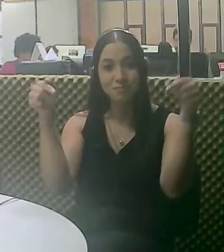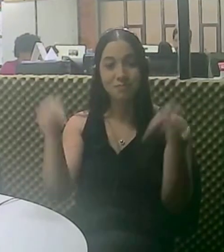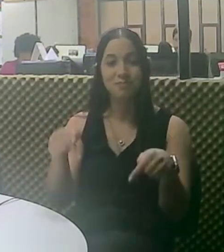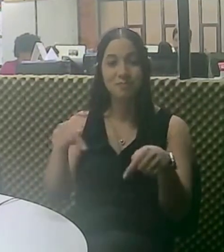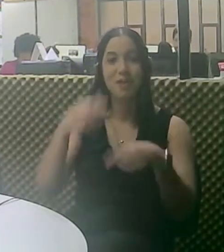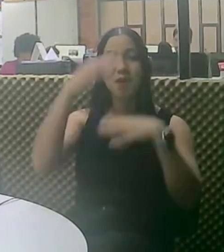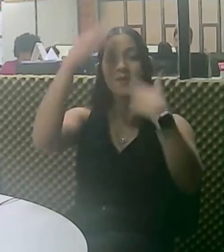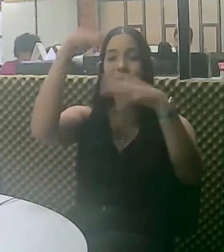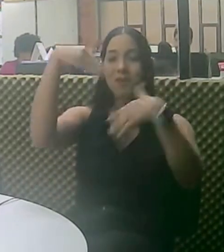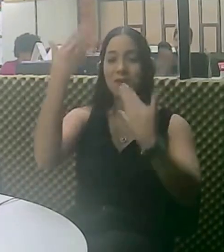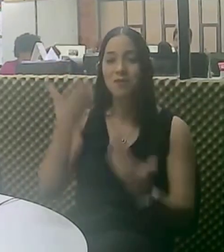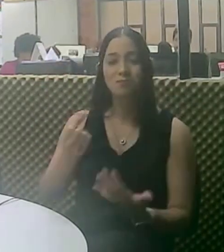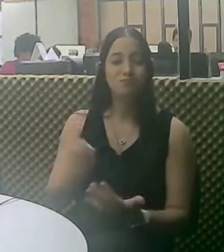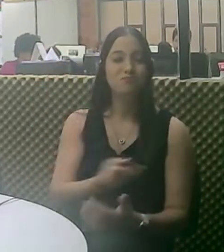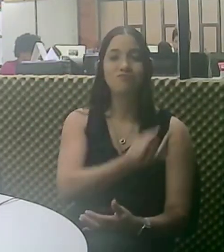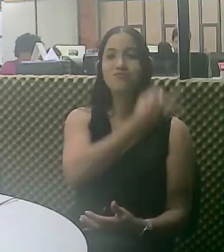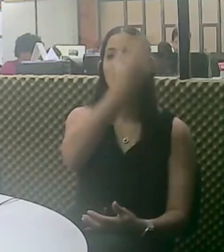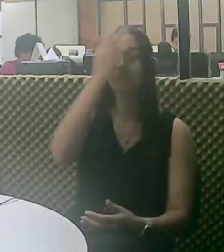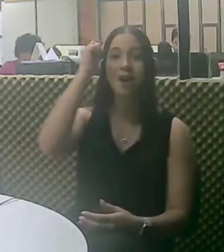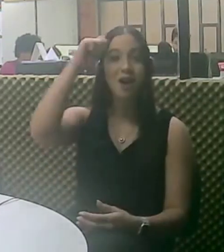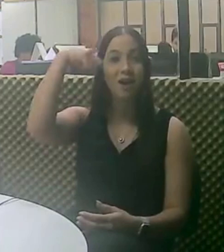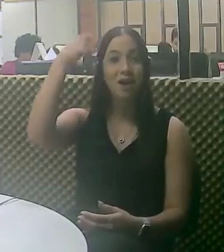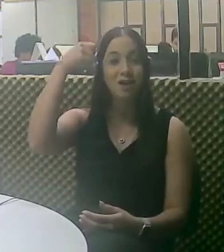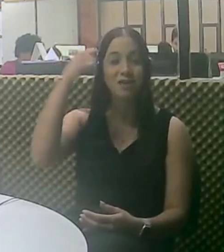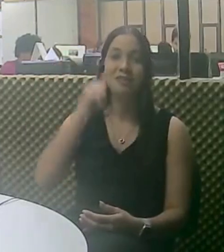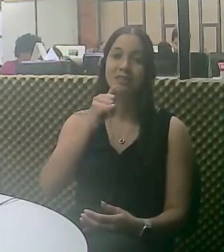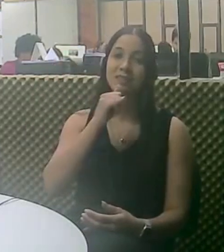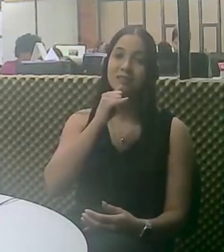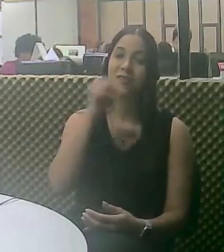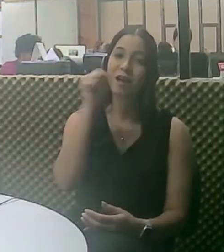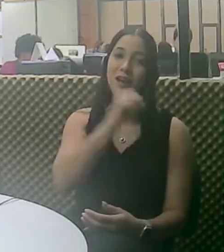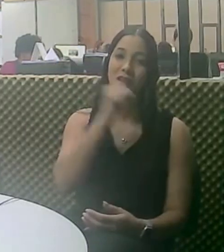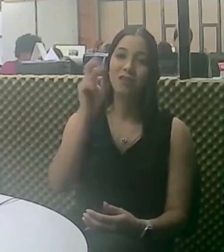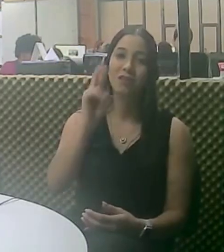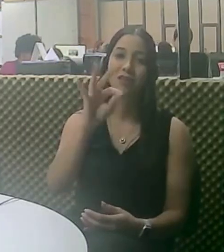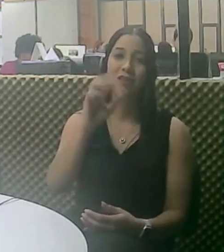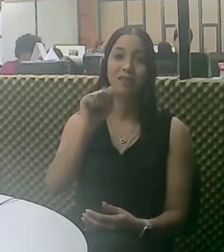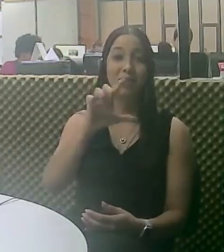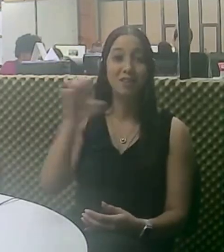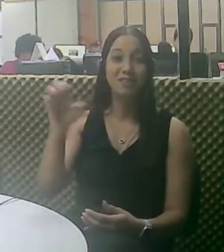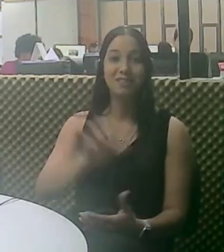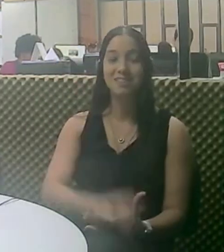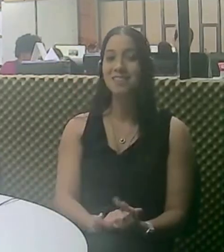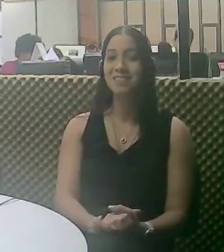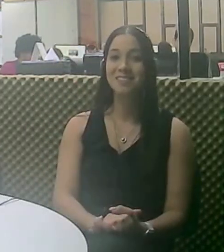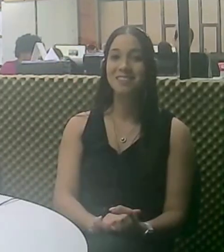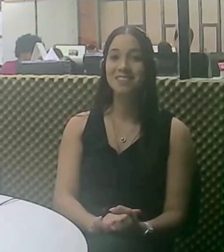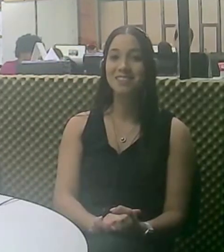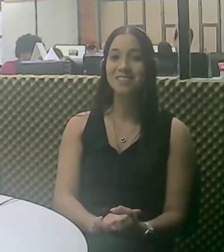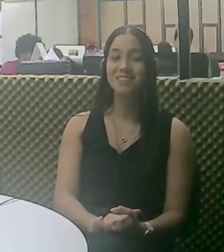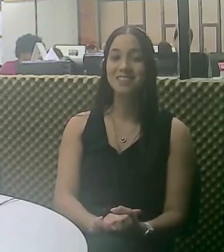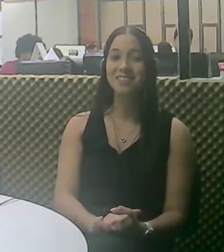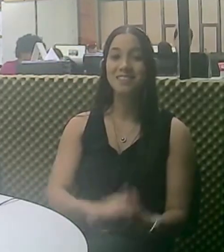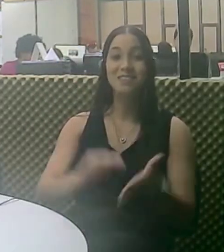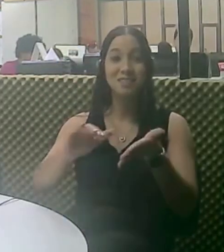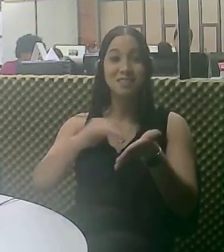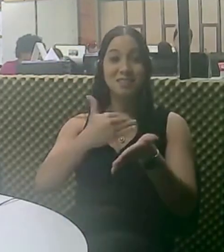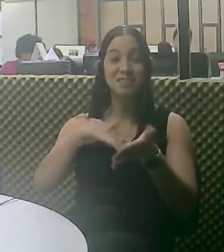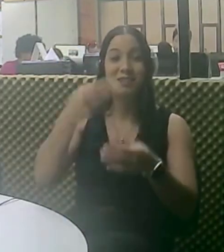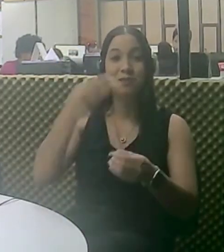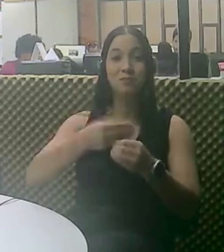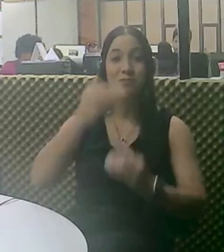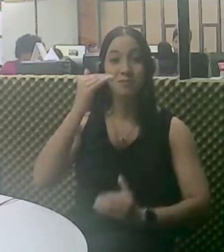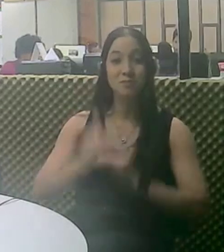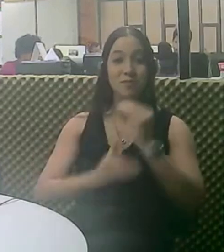com homenagens a diversos artistas, como a cantora Rita Lee. A Secretaria Municipal